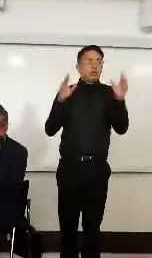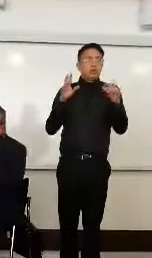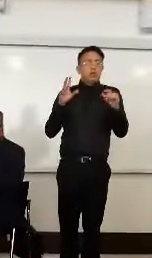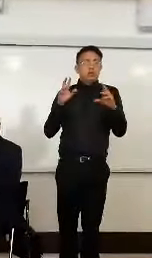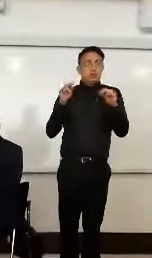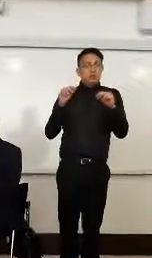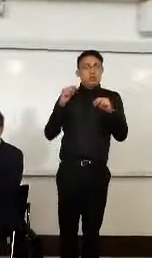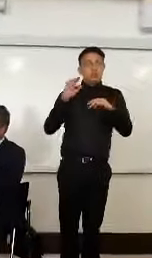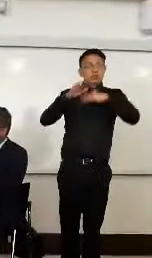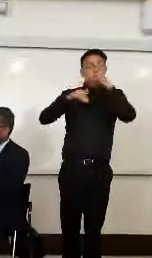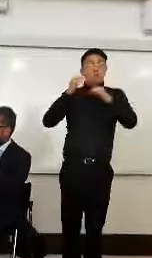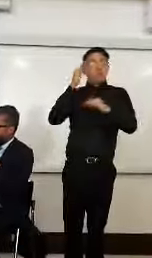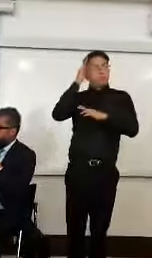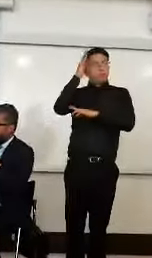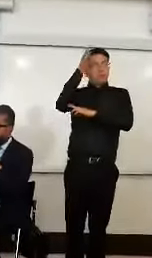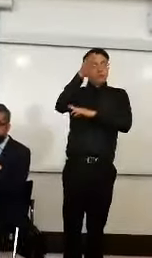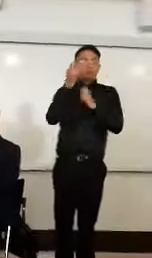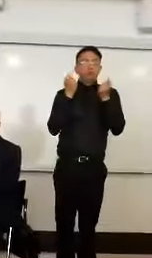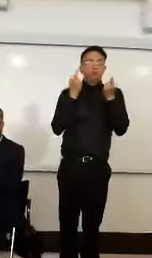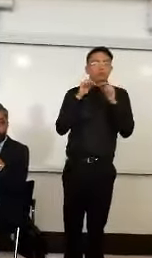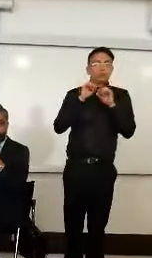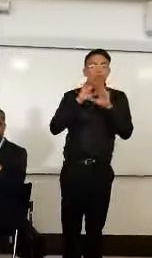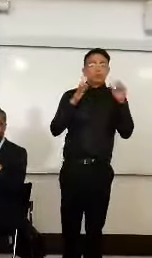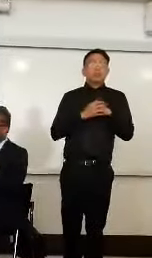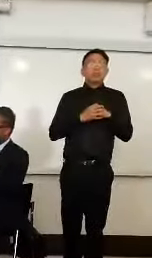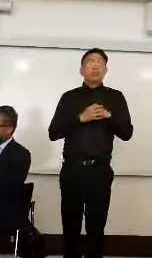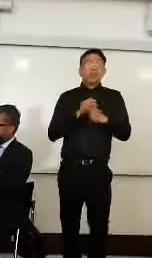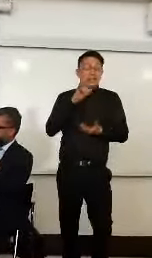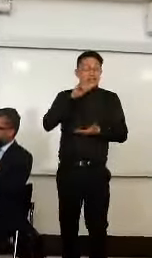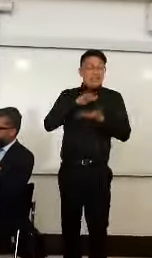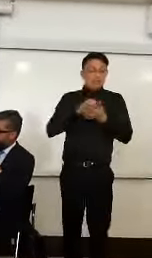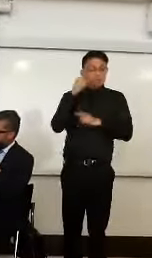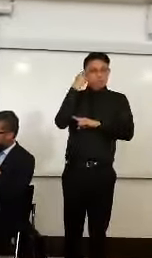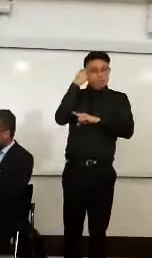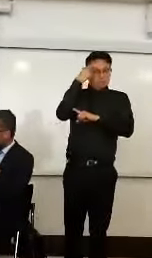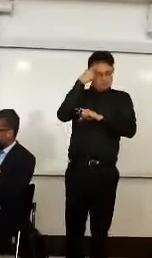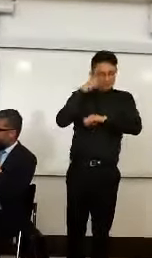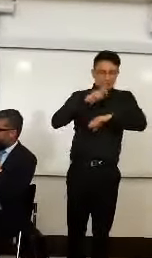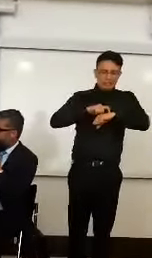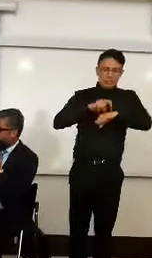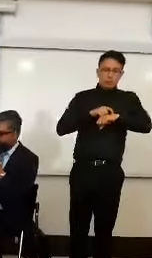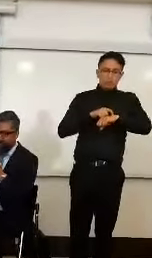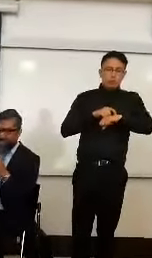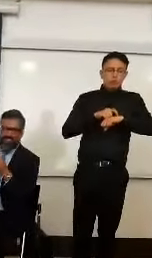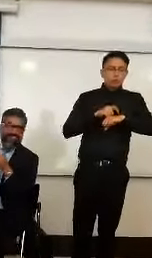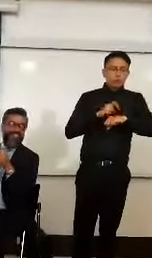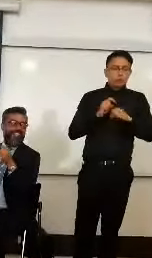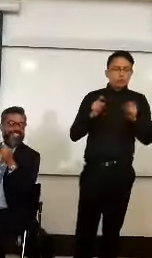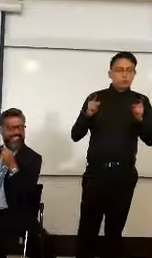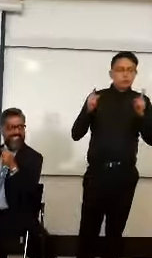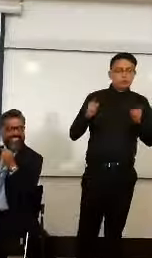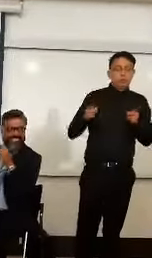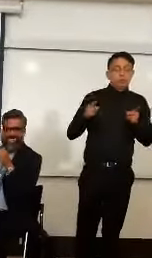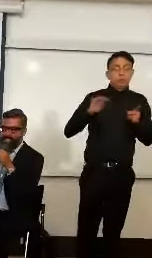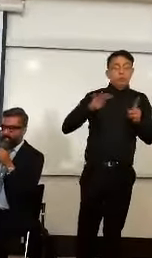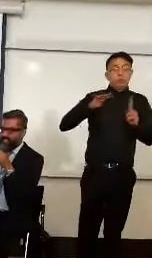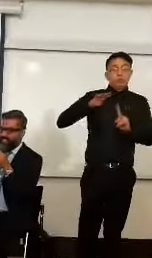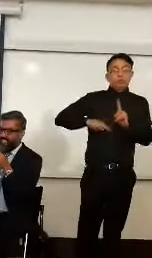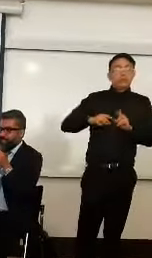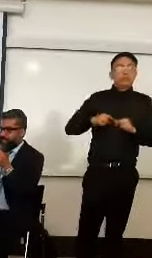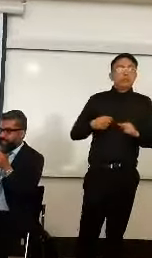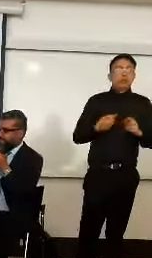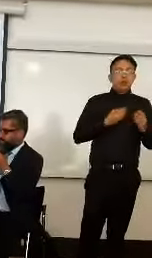en el futuro, y todos estamos aprendiendo el proceso. Pero digamos que ese fue el gran reto, cumplir el tiempo, cumplirle a la corte,